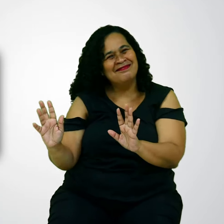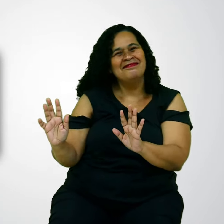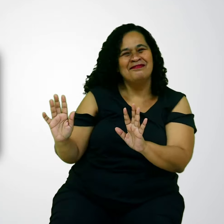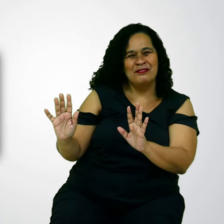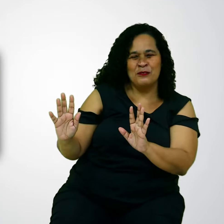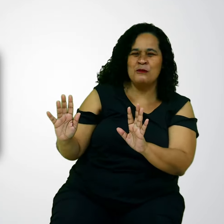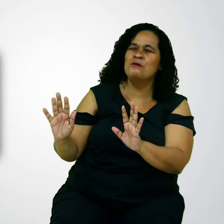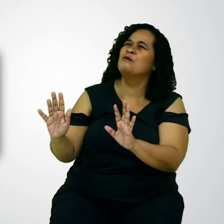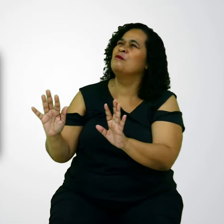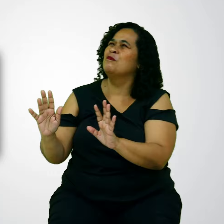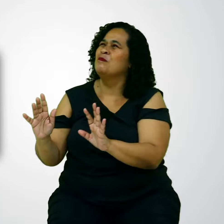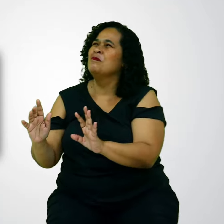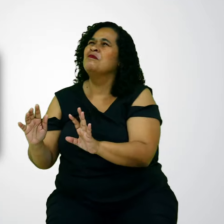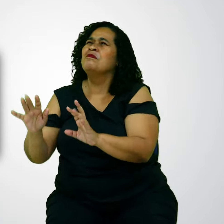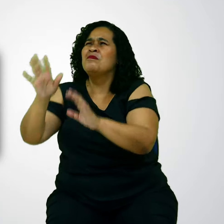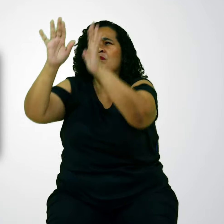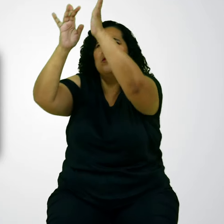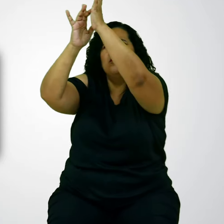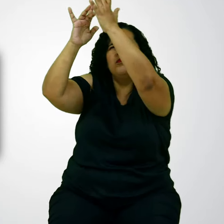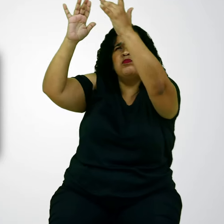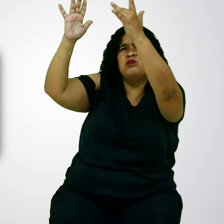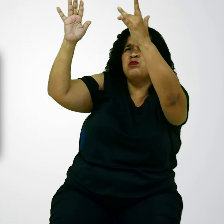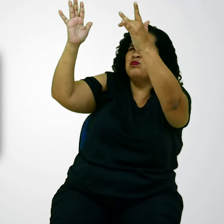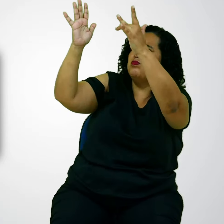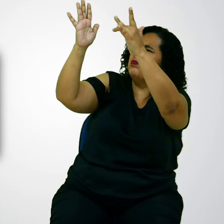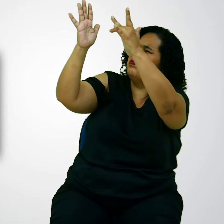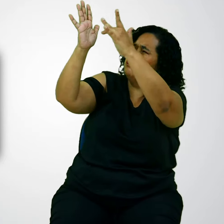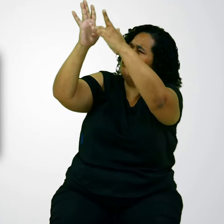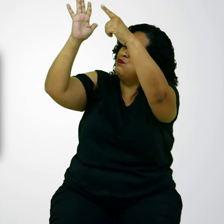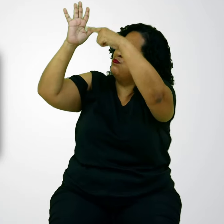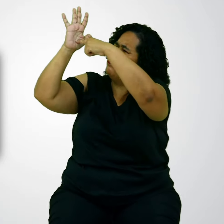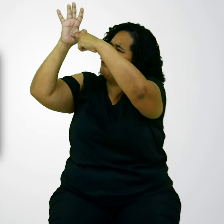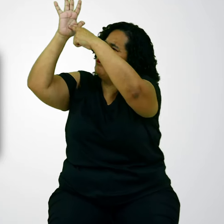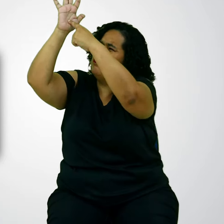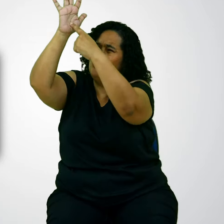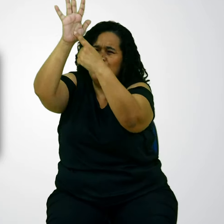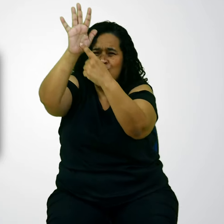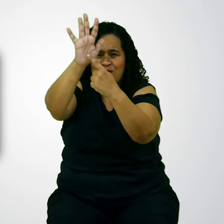pois Ele se faz presente